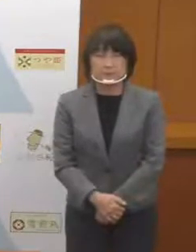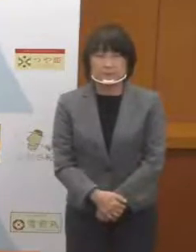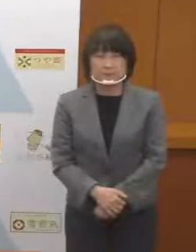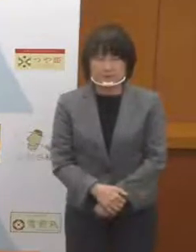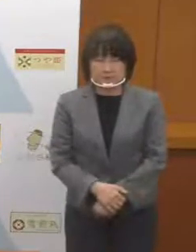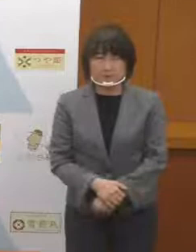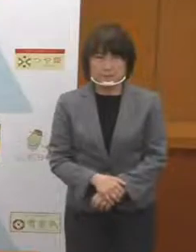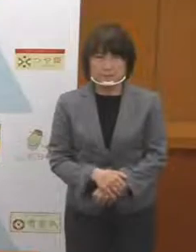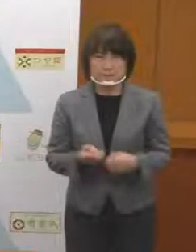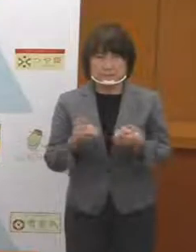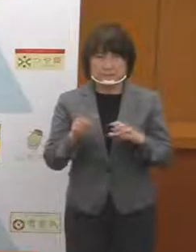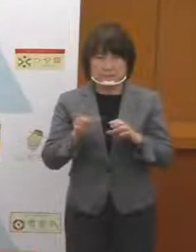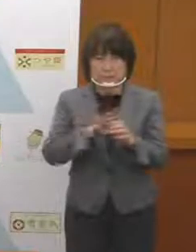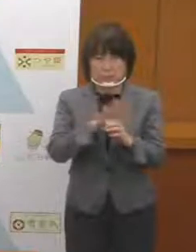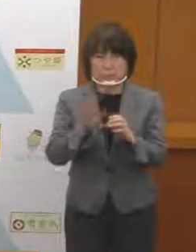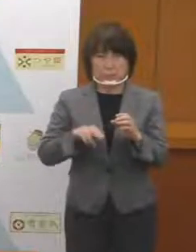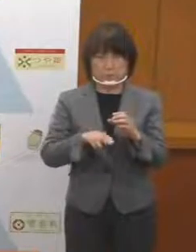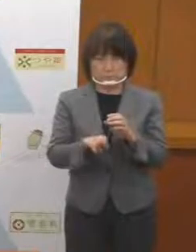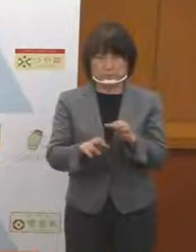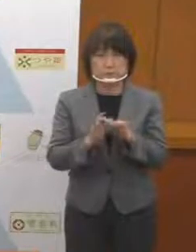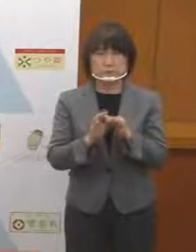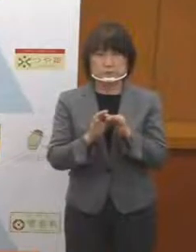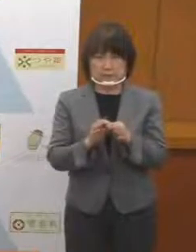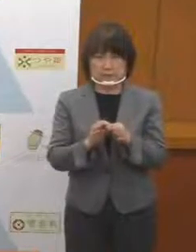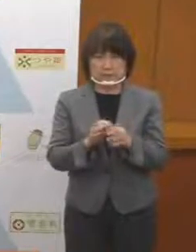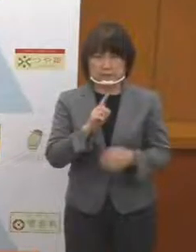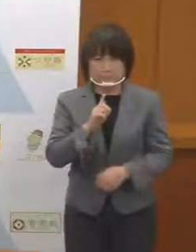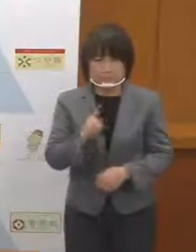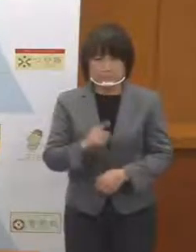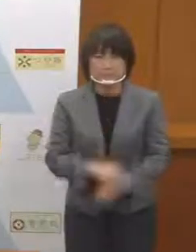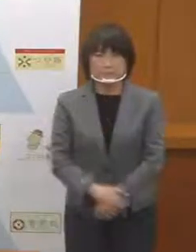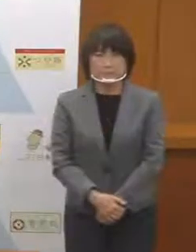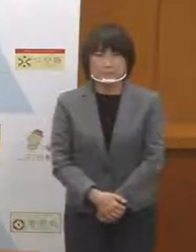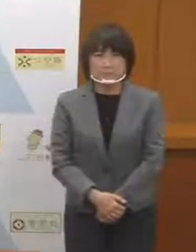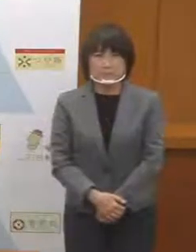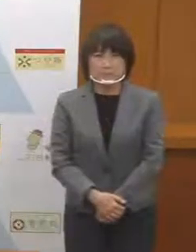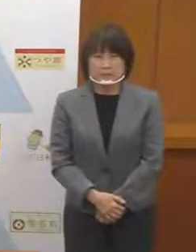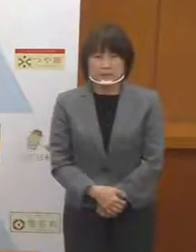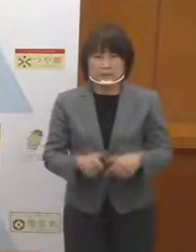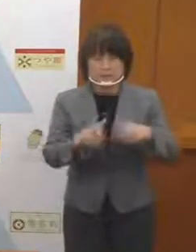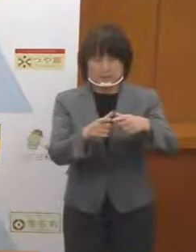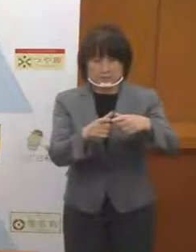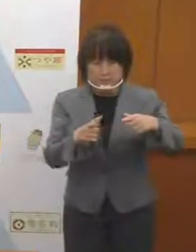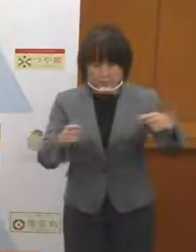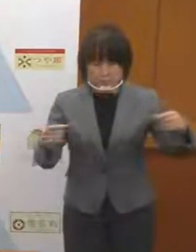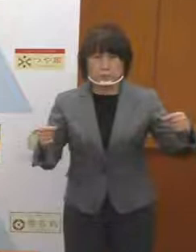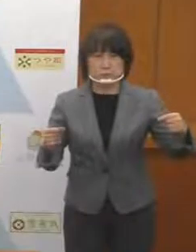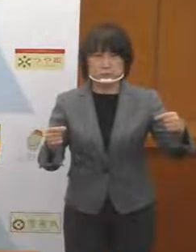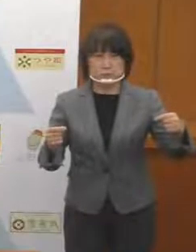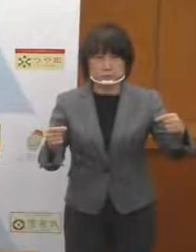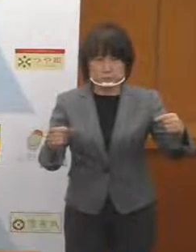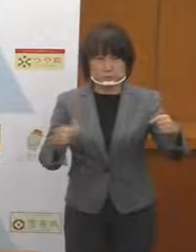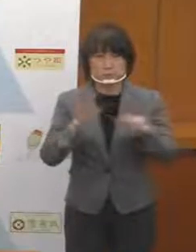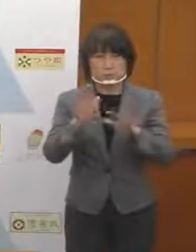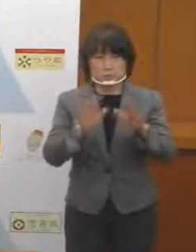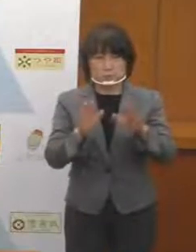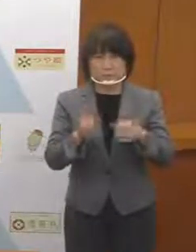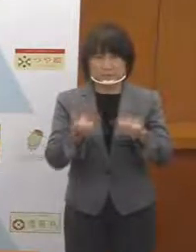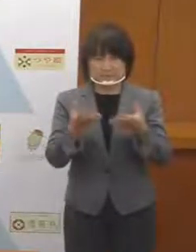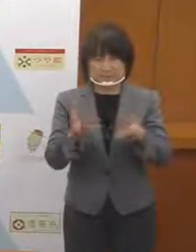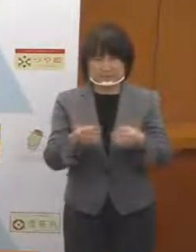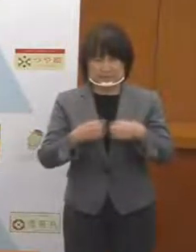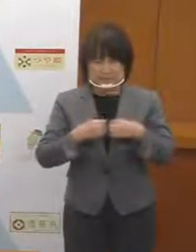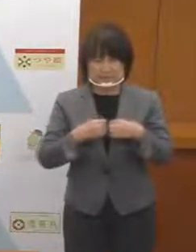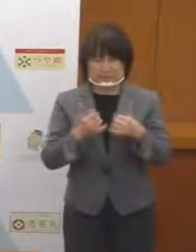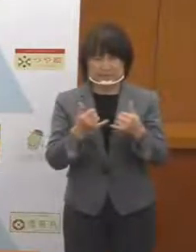新型次梅雨明の新型頃について申し上げます全国では新規感染